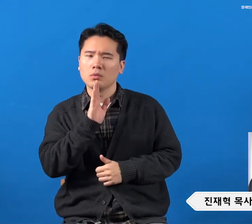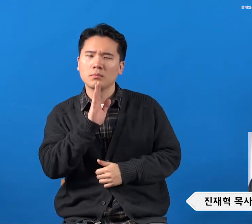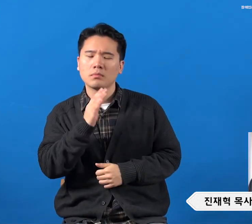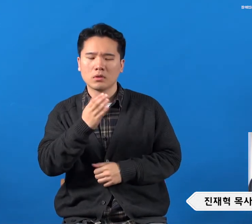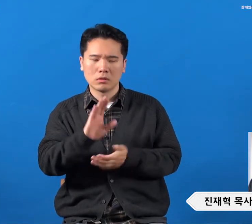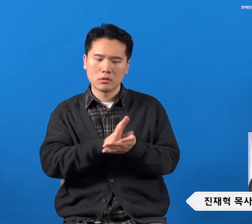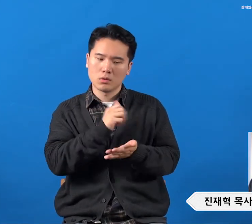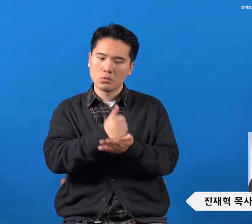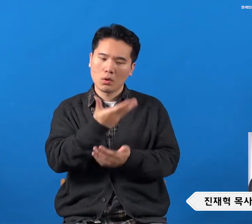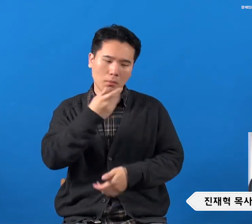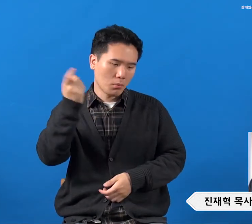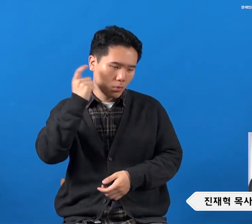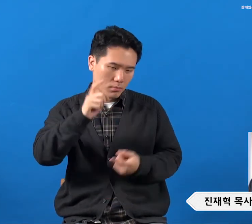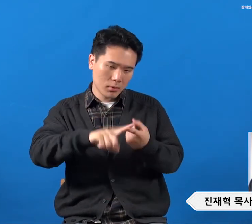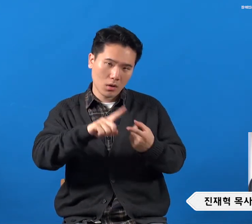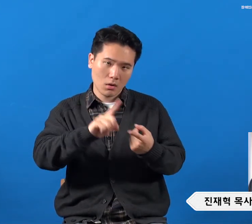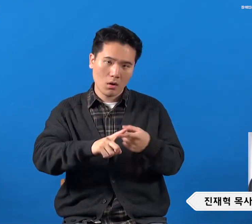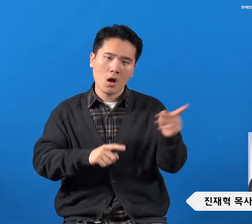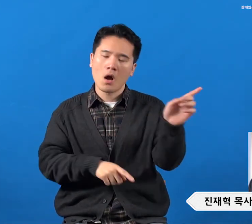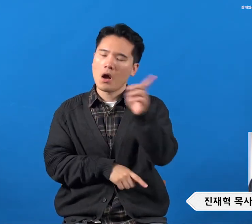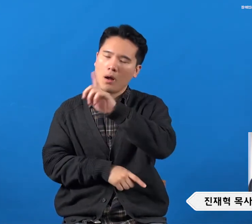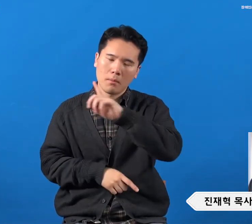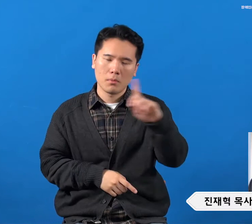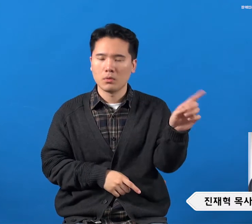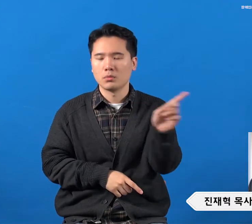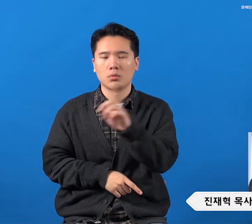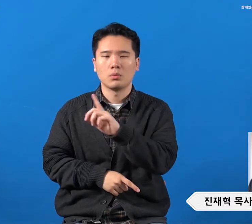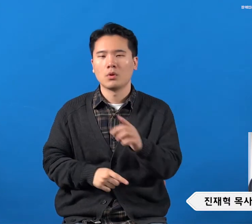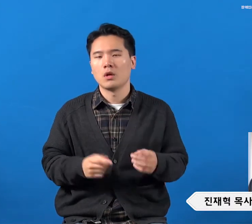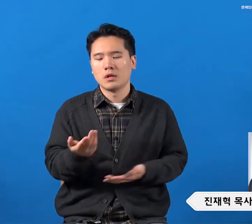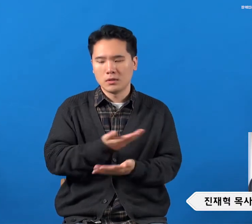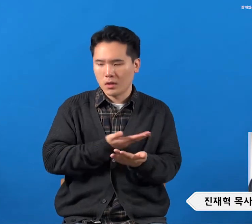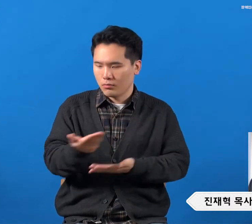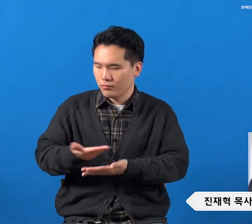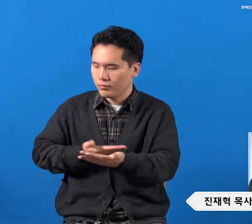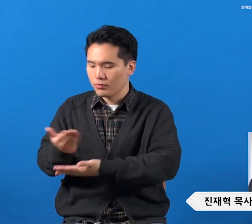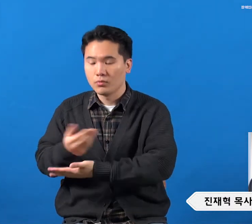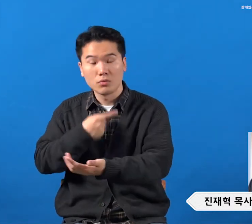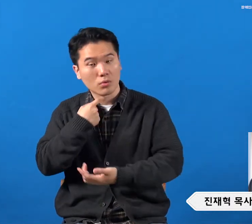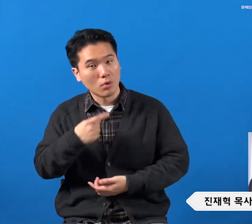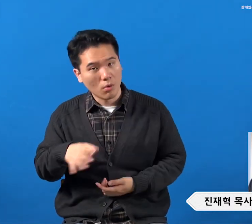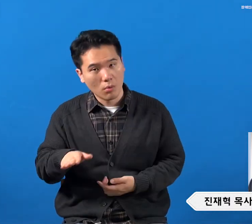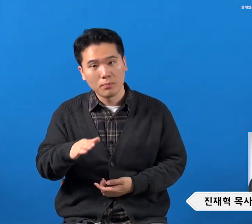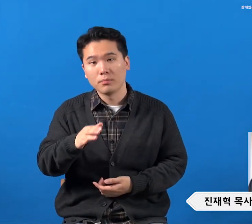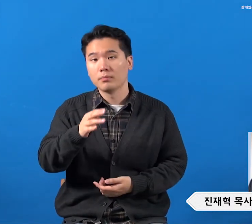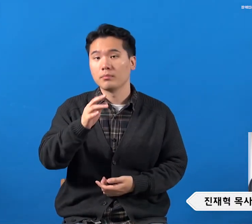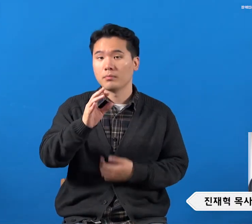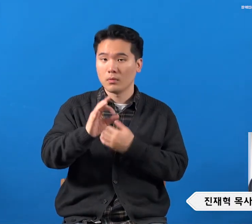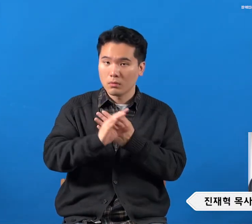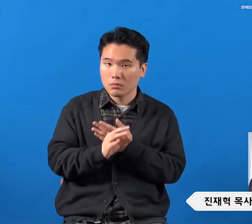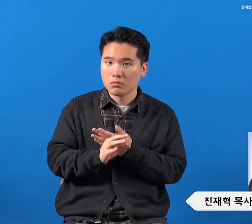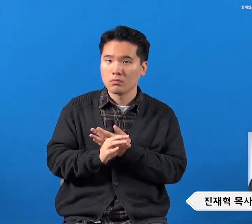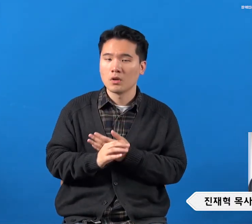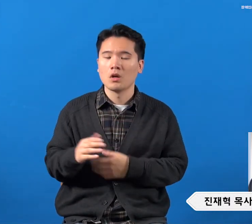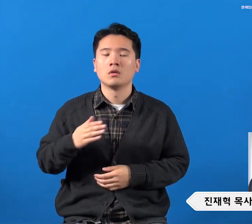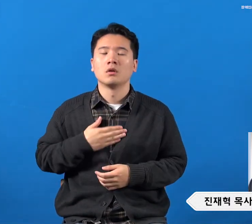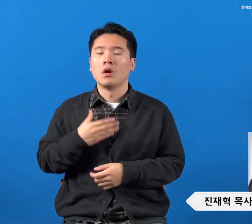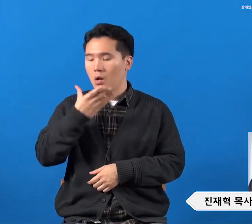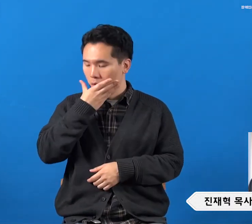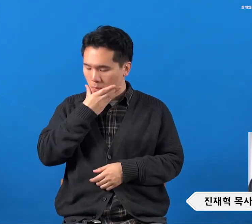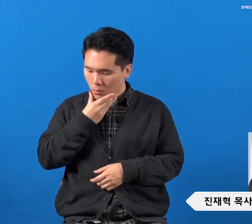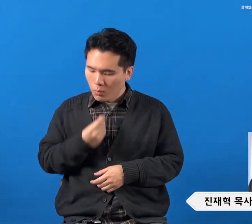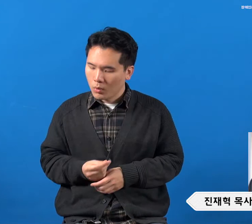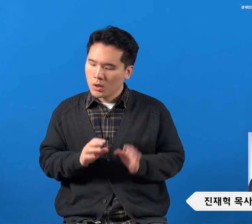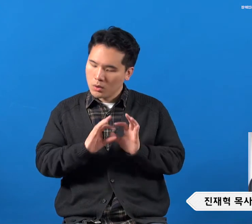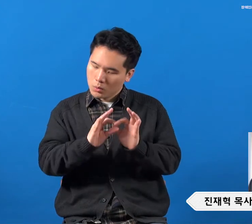복음에 대하여 한 번도 그렇게 나눈 적이 없다면 축복의 통로가 되는